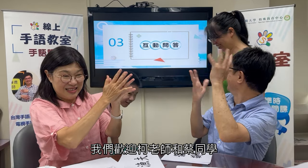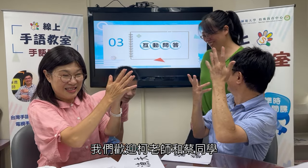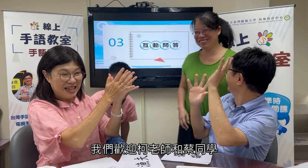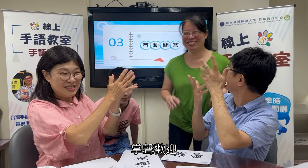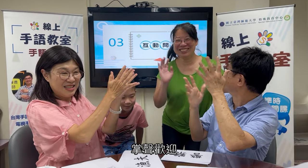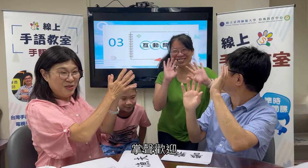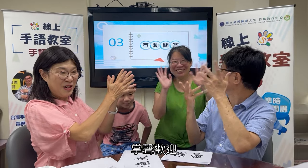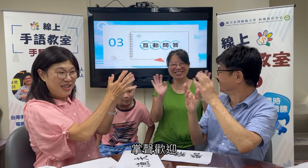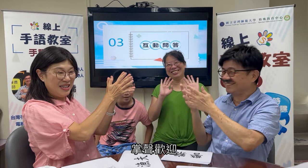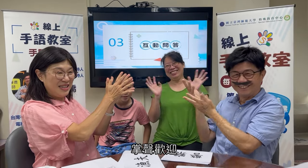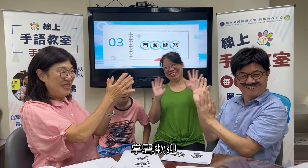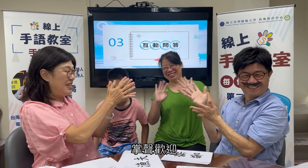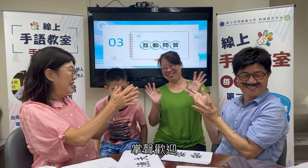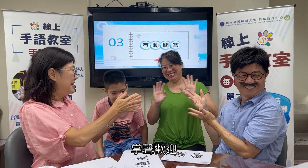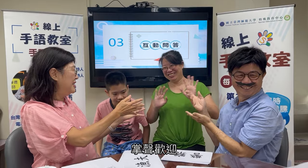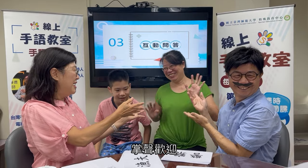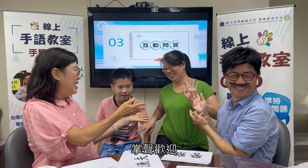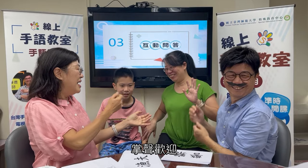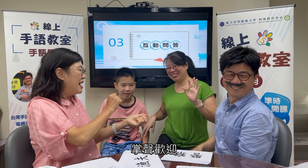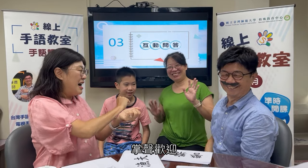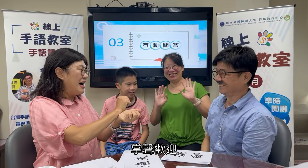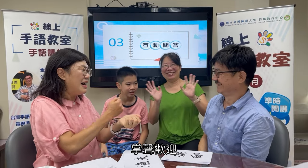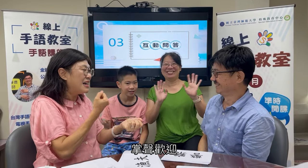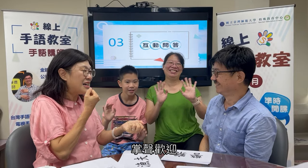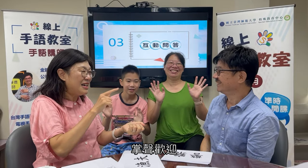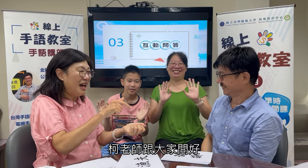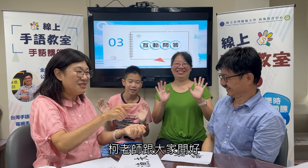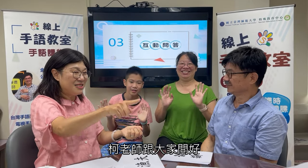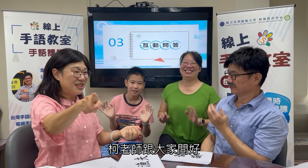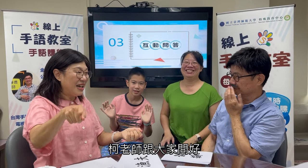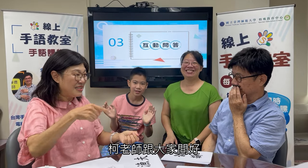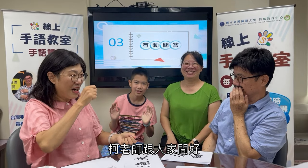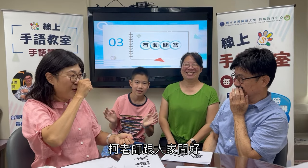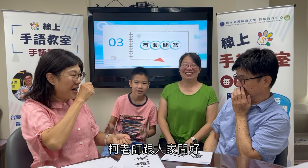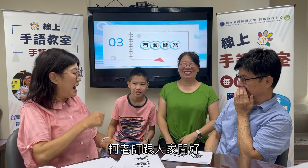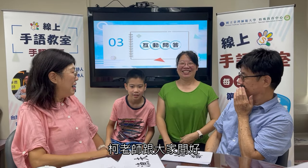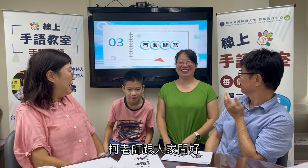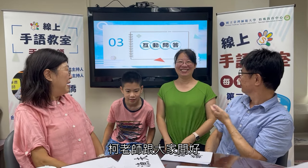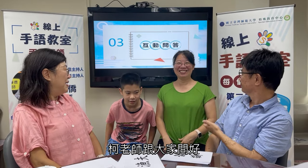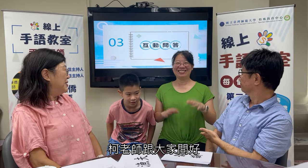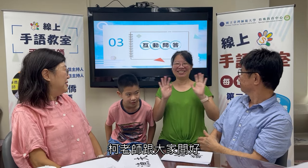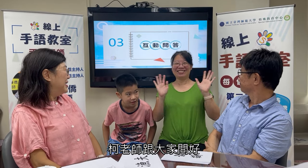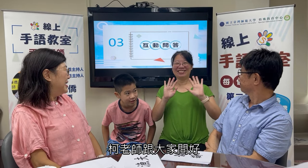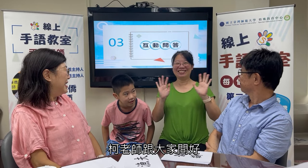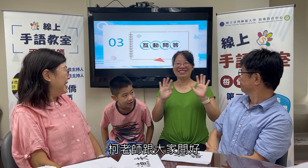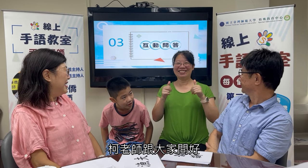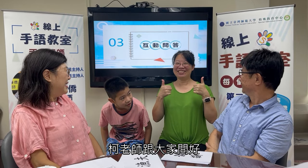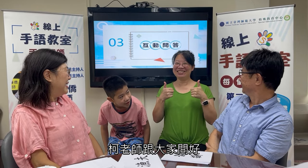掌声欢迎。柯老师跟大家问好。